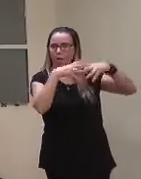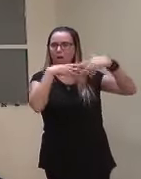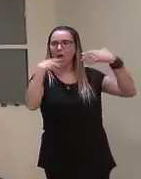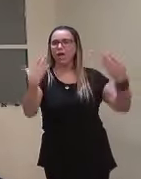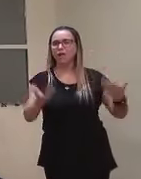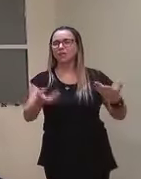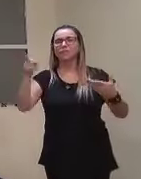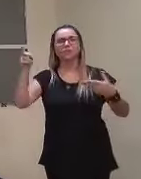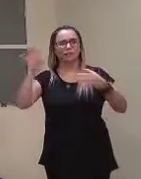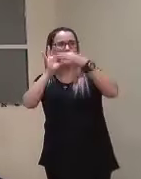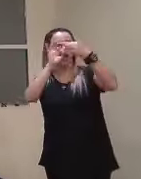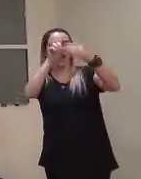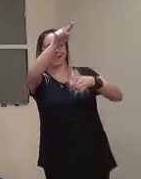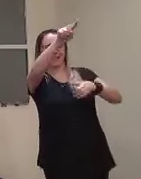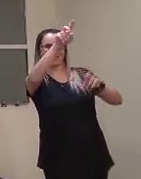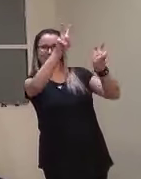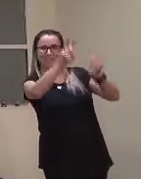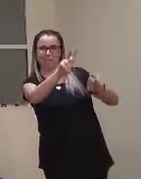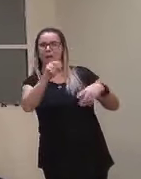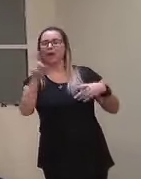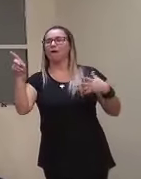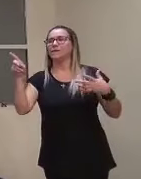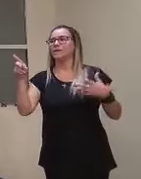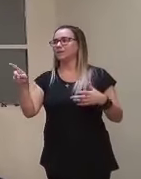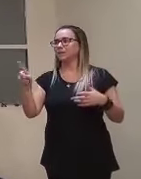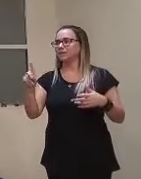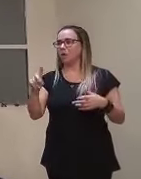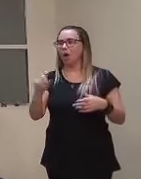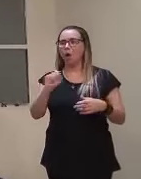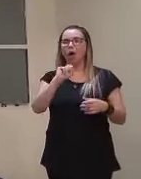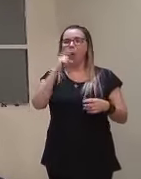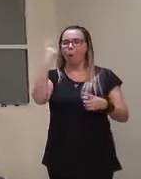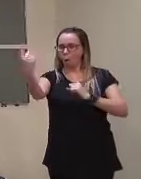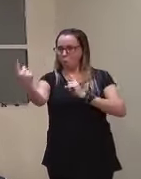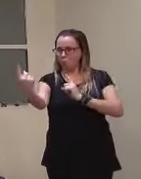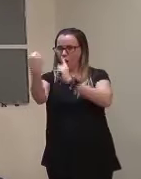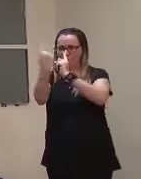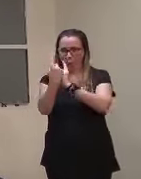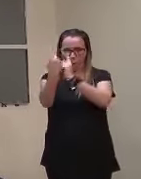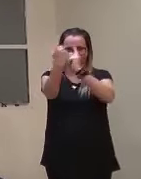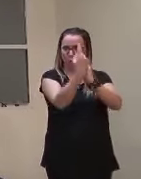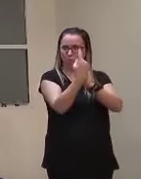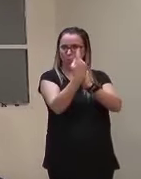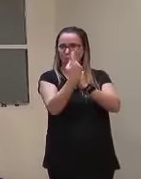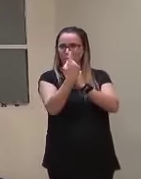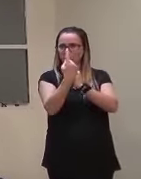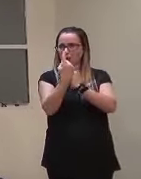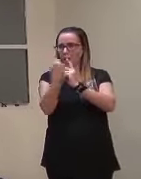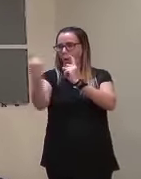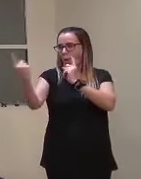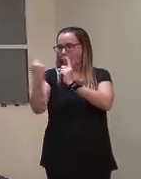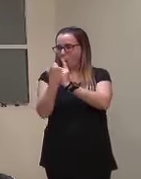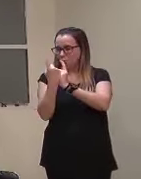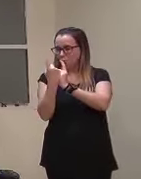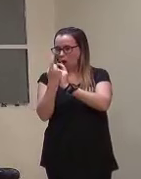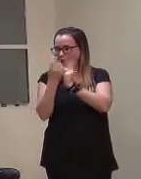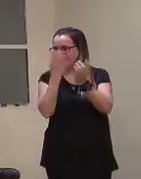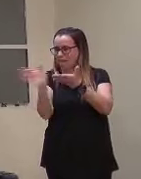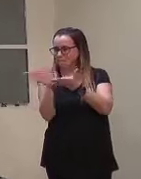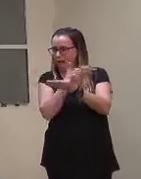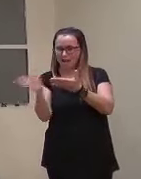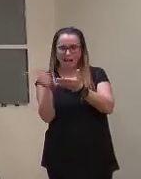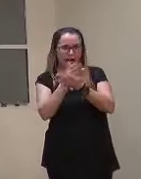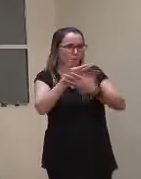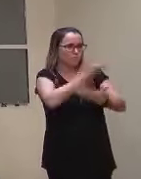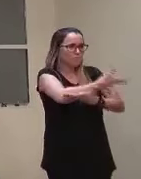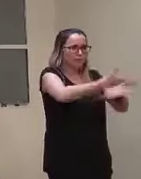lo que estamos implorando el uno por uno no es para todos y en ese sentido